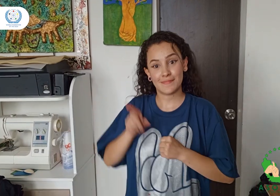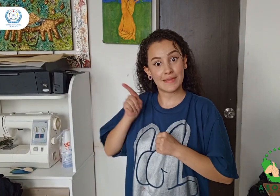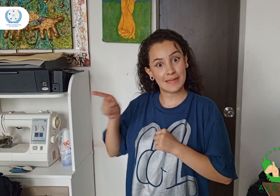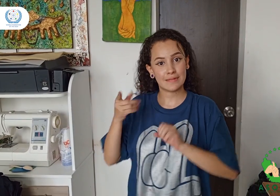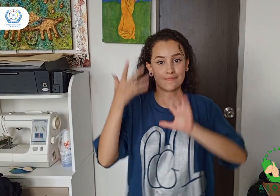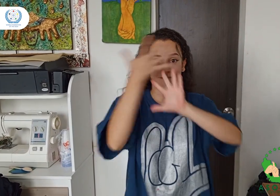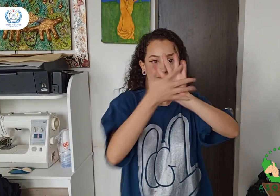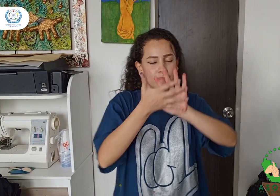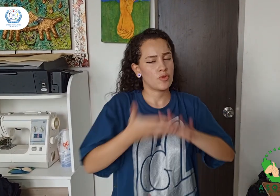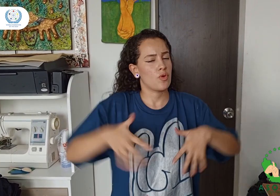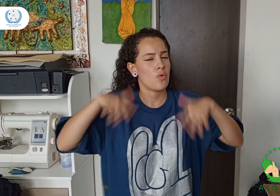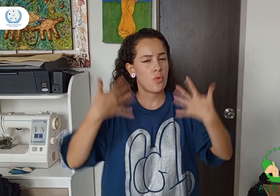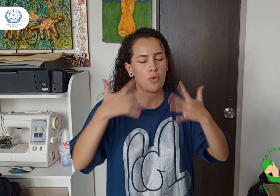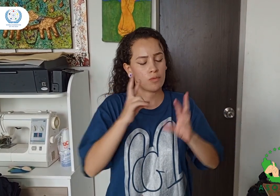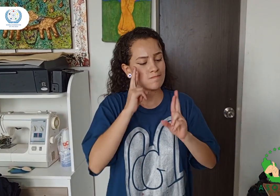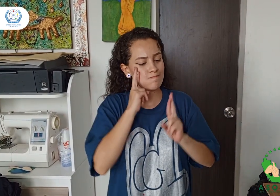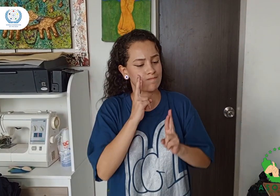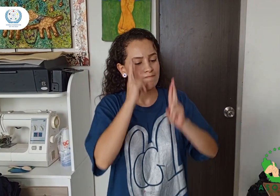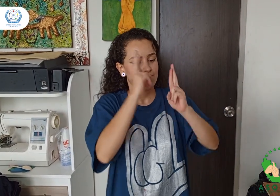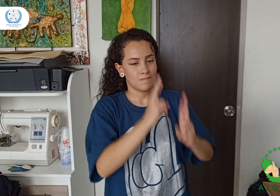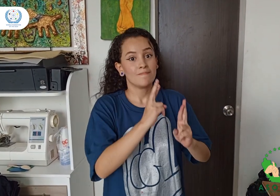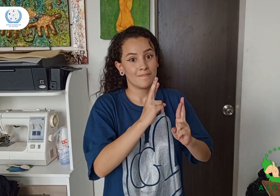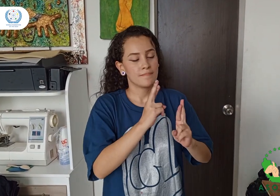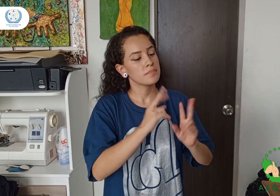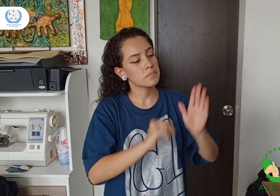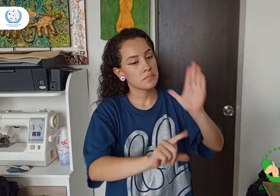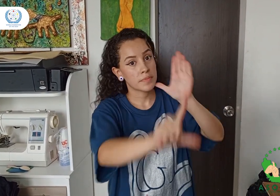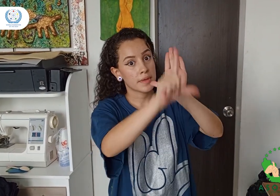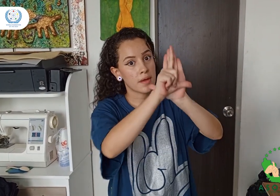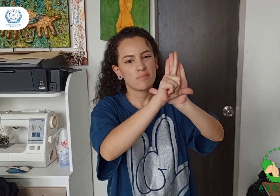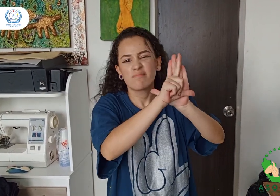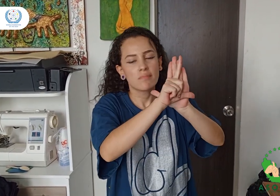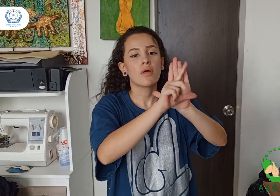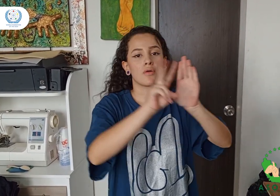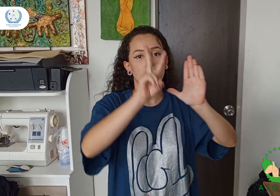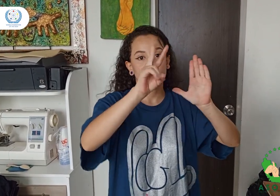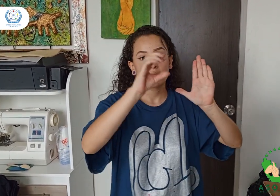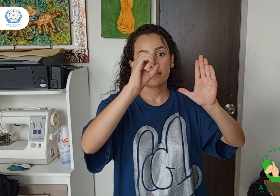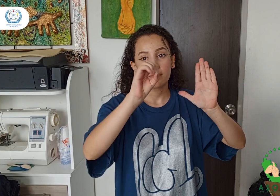La ley 2049 del 2020 reconoce la lengua de señas.